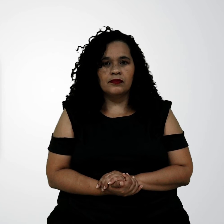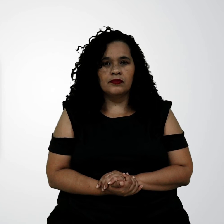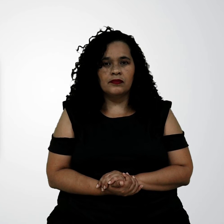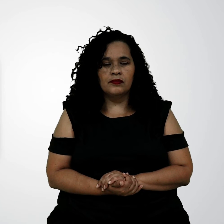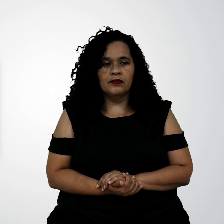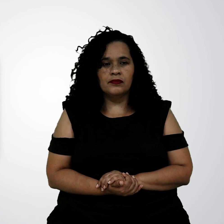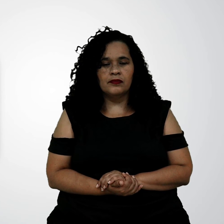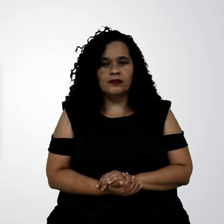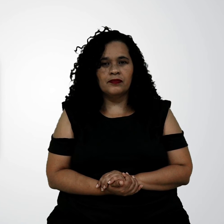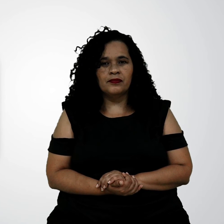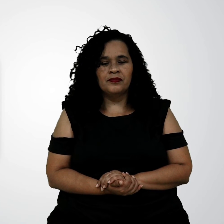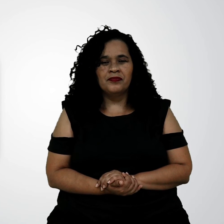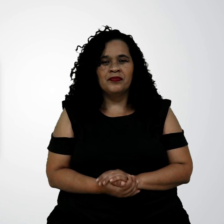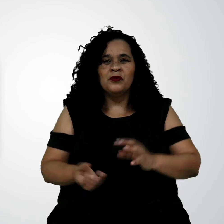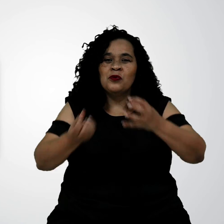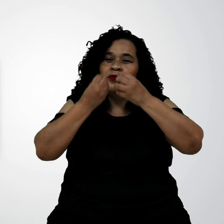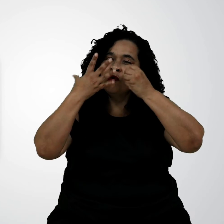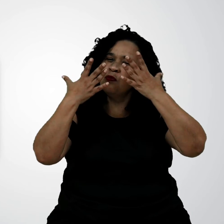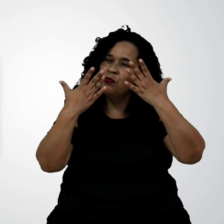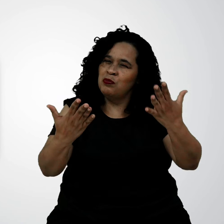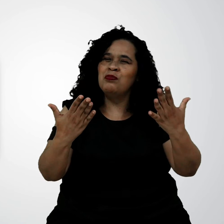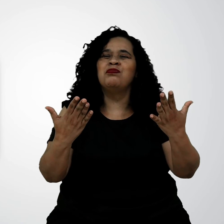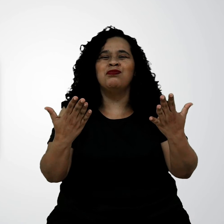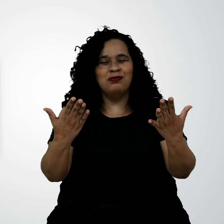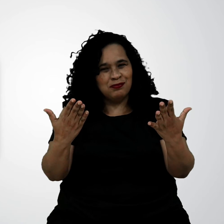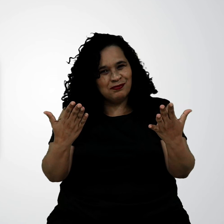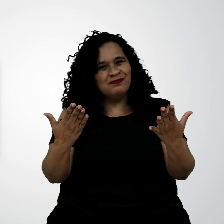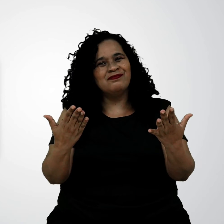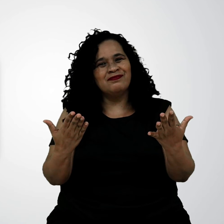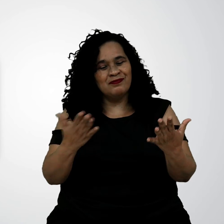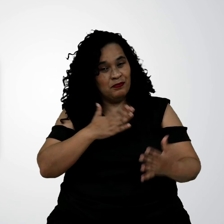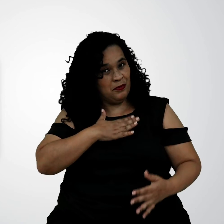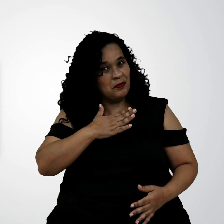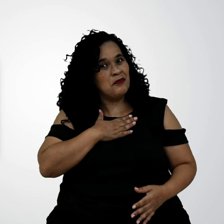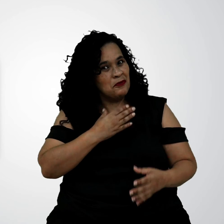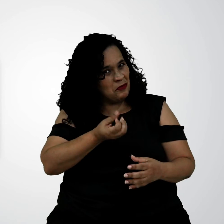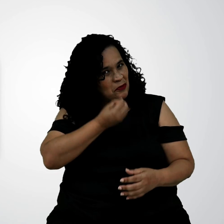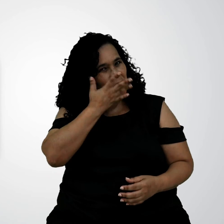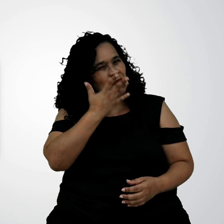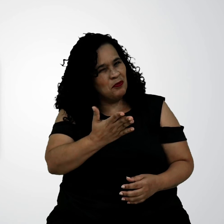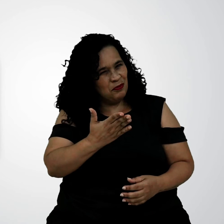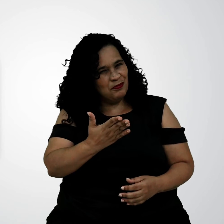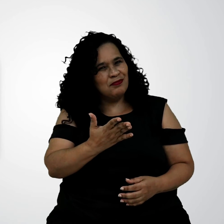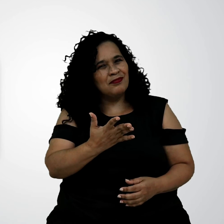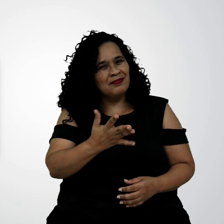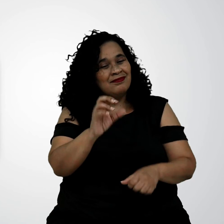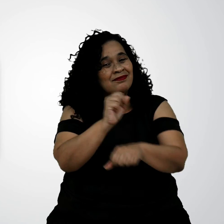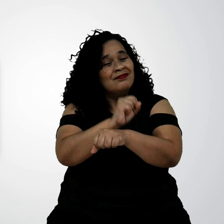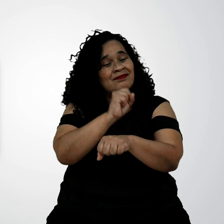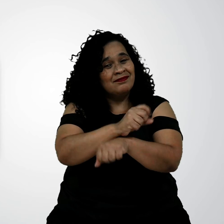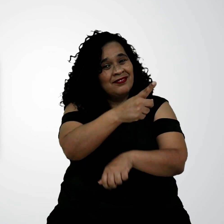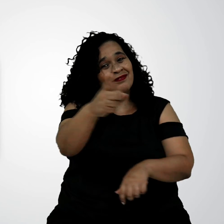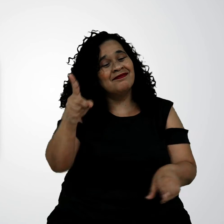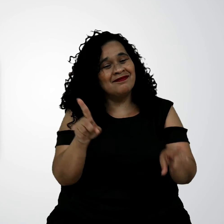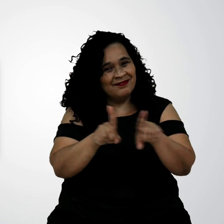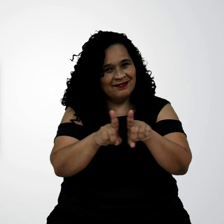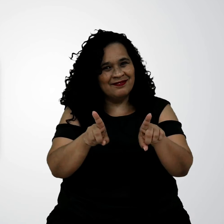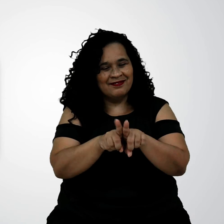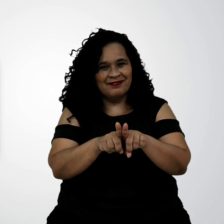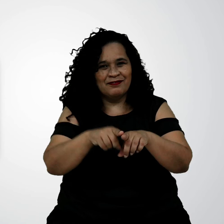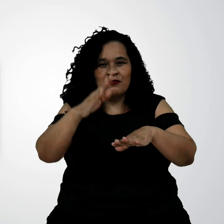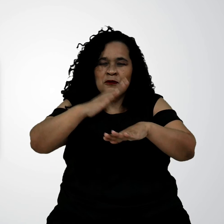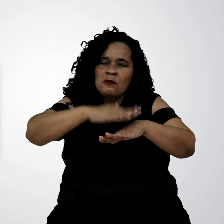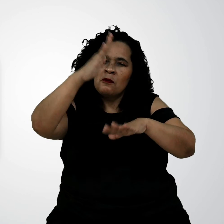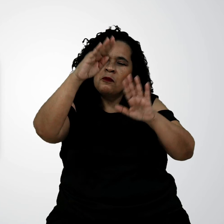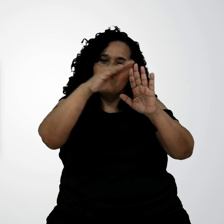Uau, hein? Que bom, que bom. Para mim foi bom. Tomara que tenha sido para você também. Mais um programa